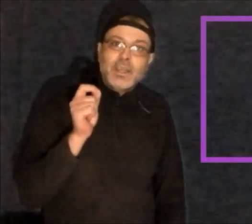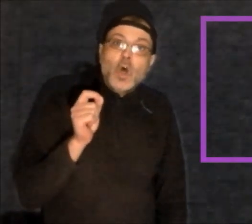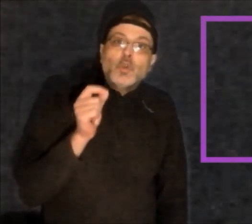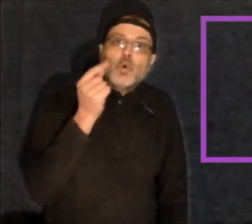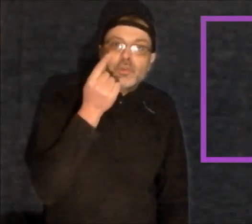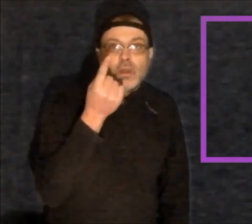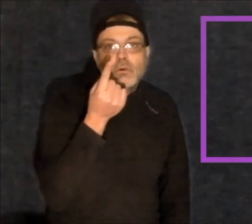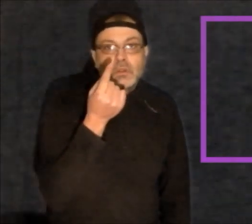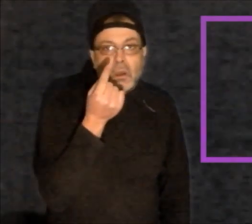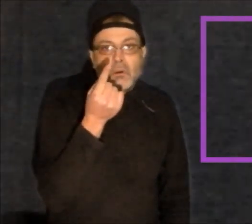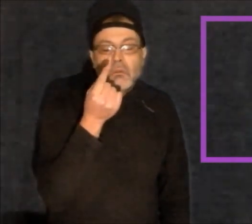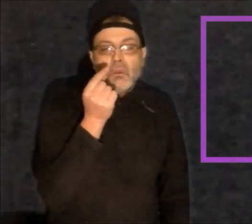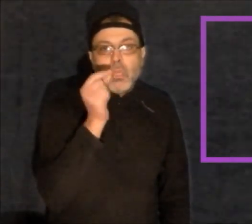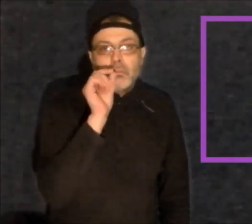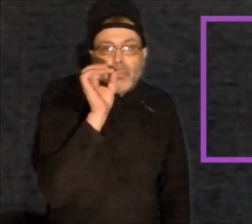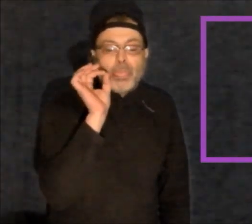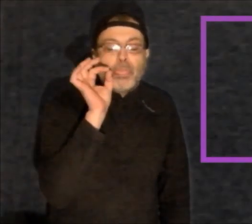بفضل نقطة نقطة نقطة